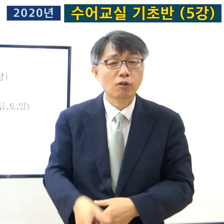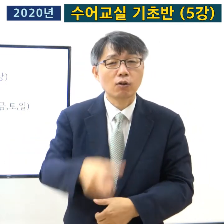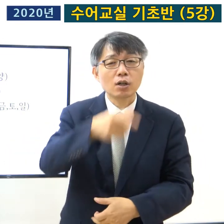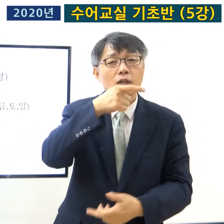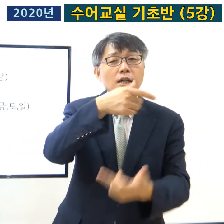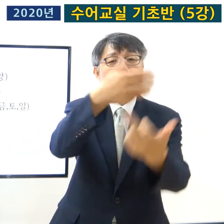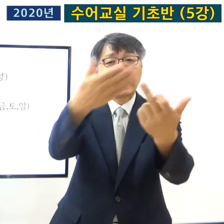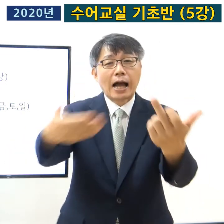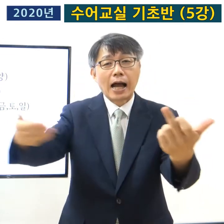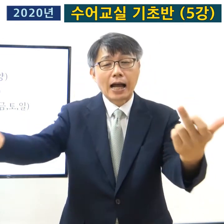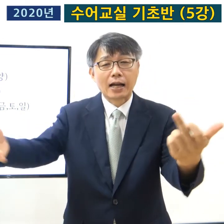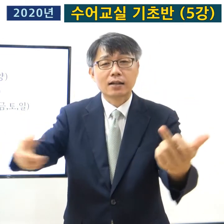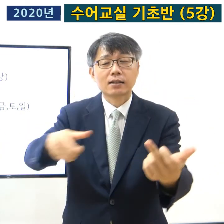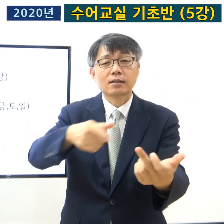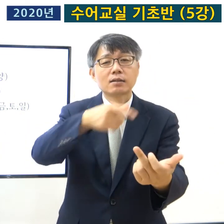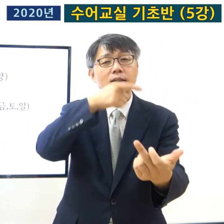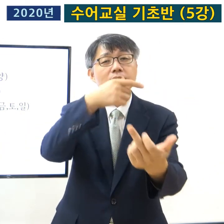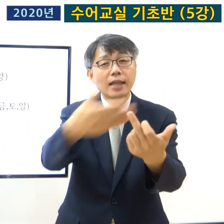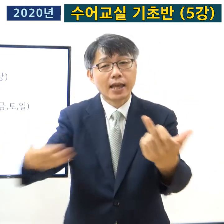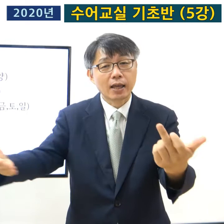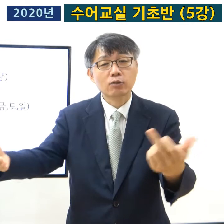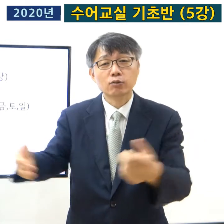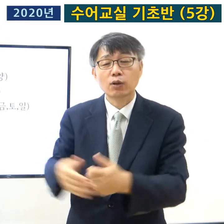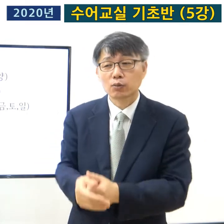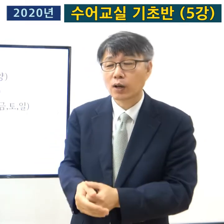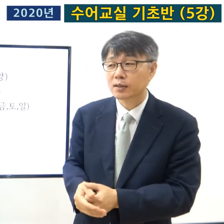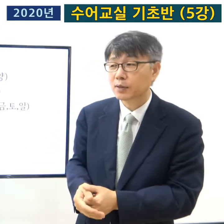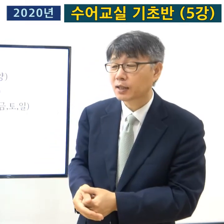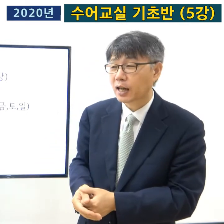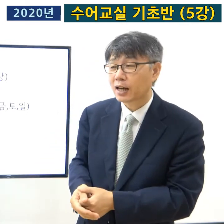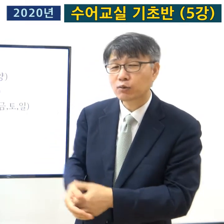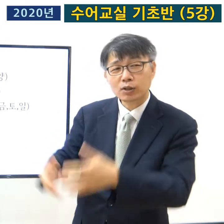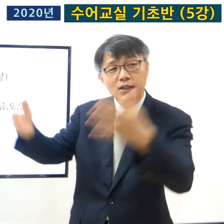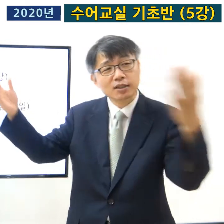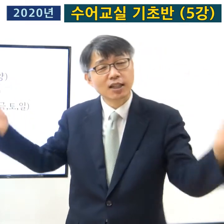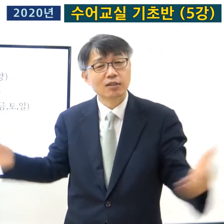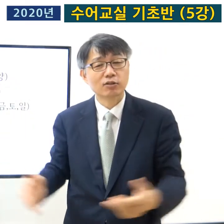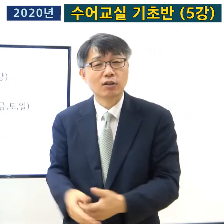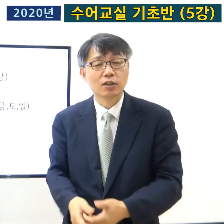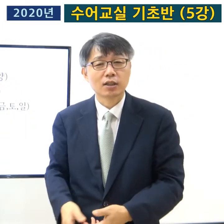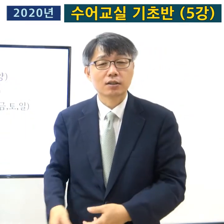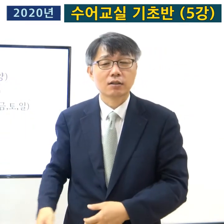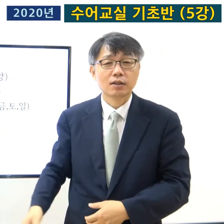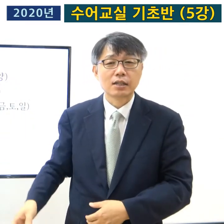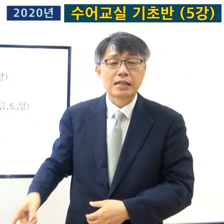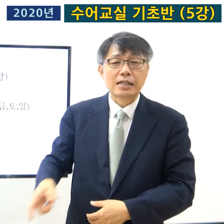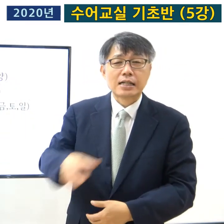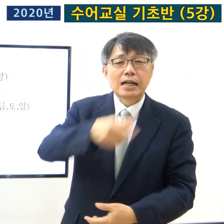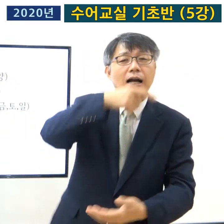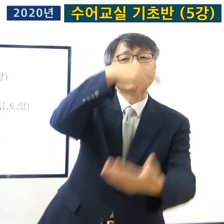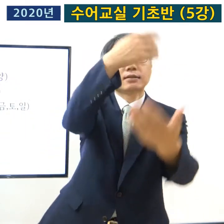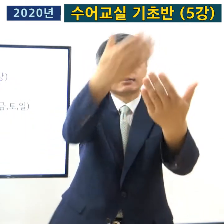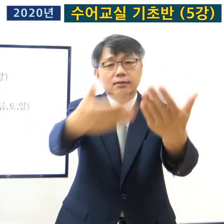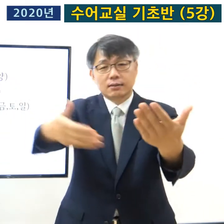하고 강, 시내, 수어로 똑같습니다. 근데 강은 좀 크잖아요. 그래서 강은